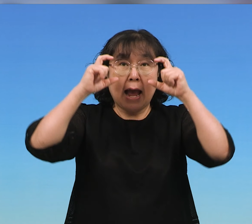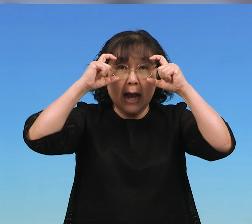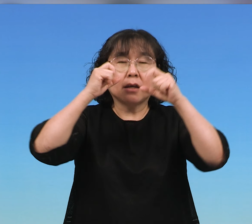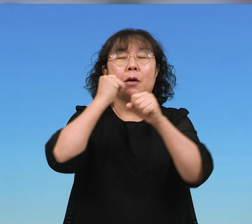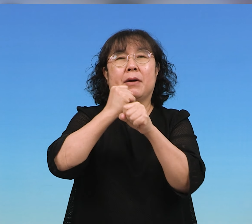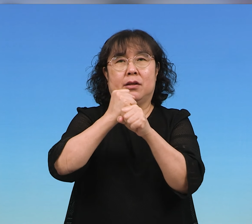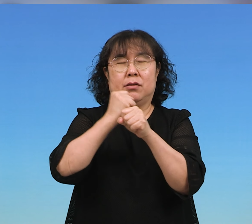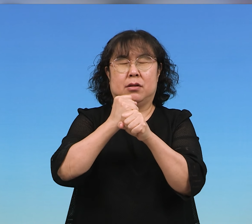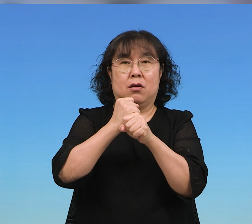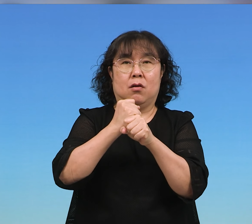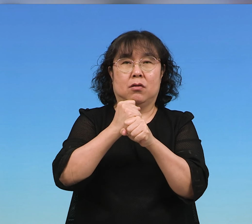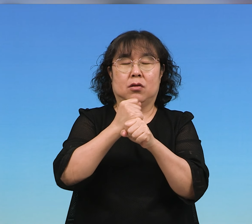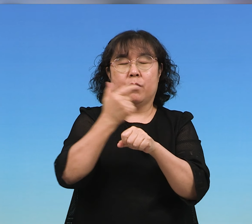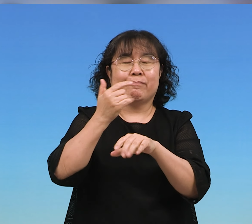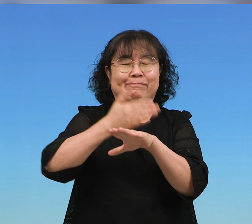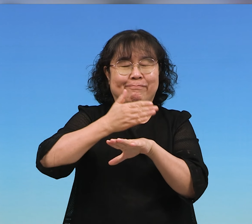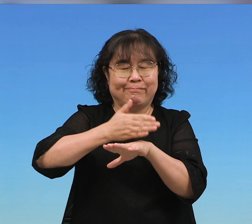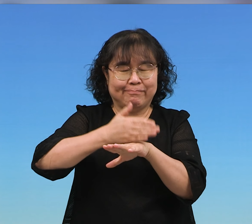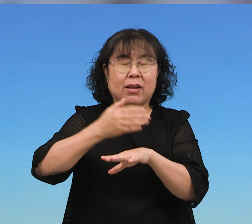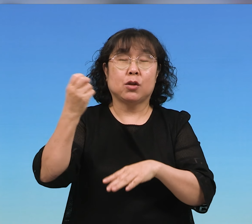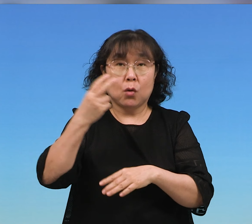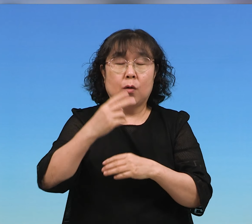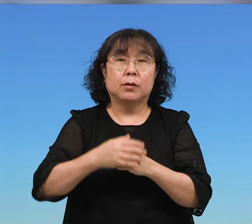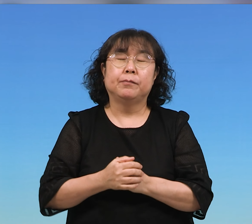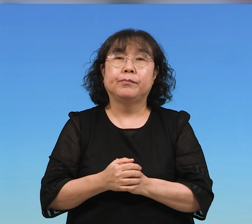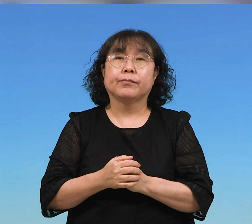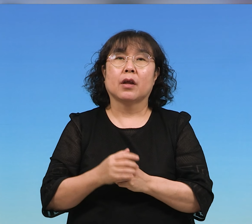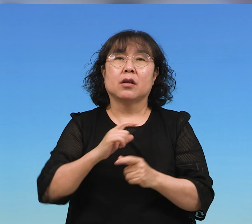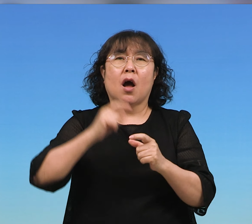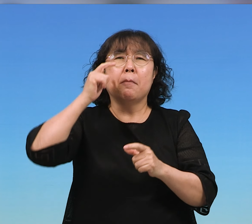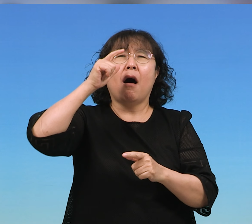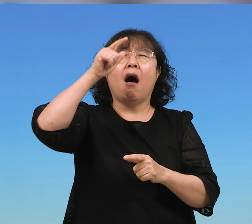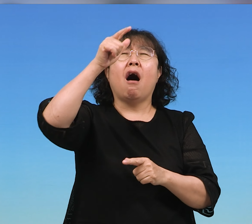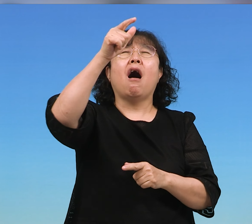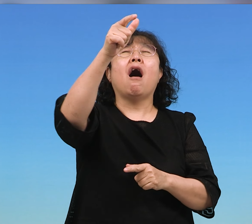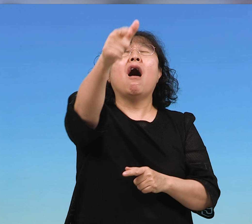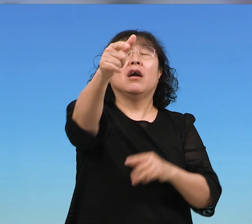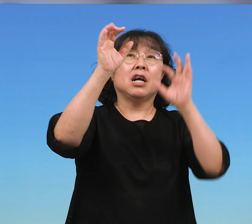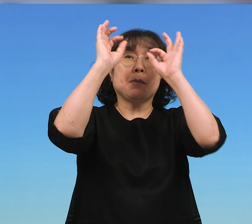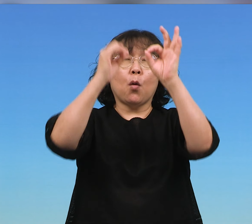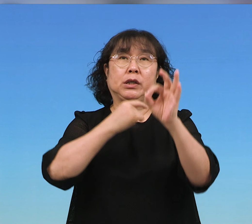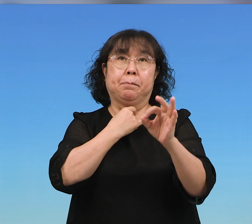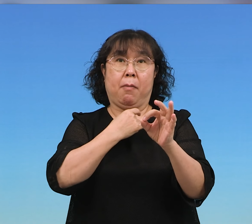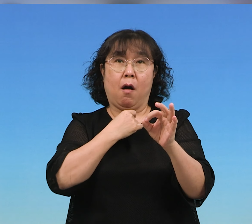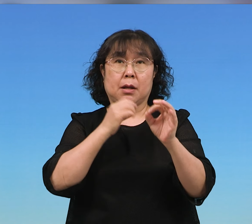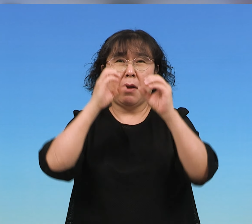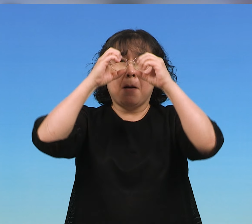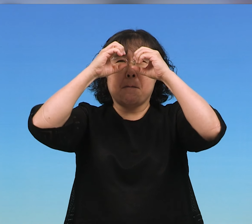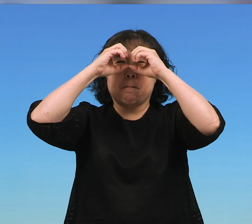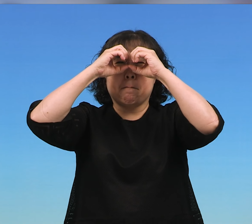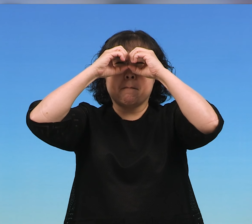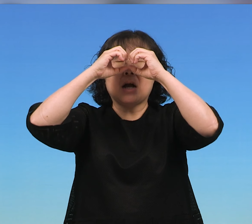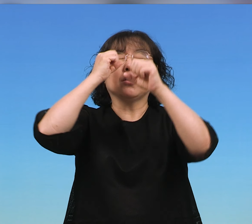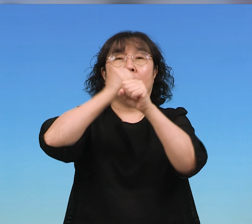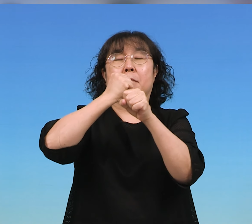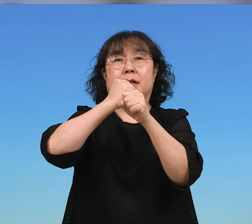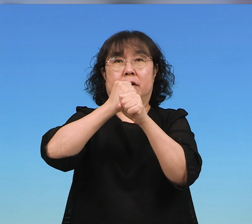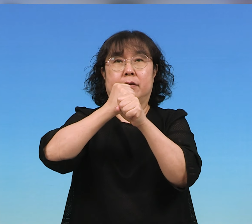만든 게 안경 아닙니까? 그래서 안경이 너무 고마운 겁니다. 또 그런가 하면은 더 멀리 보고자 하는 인간의